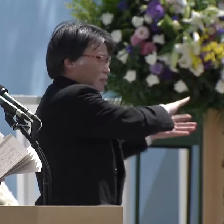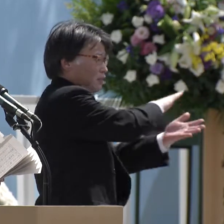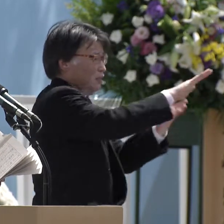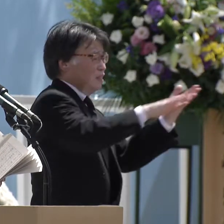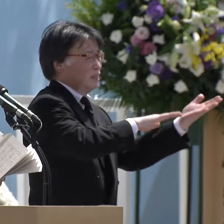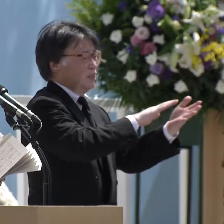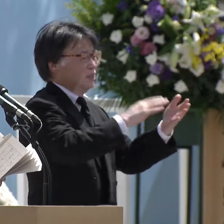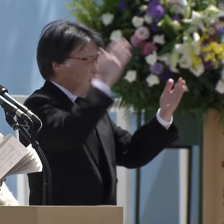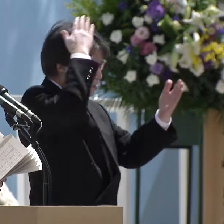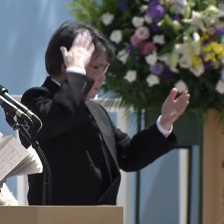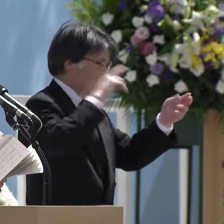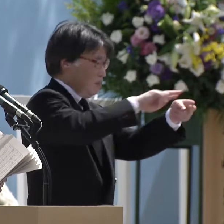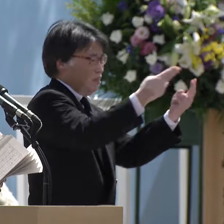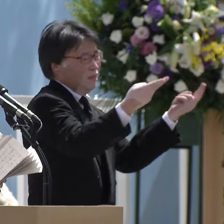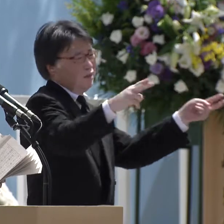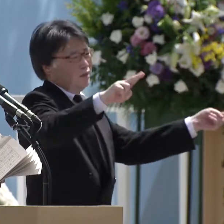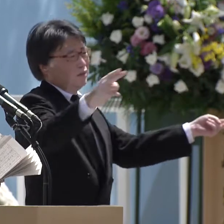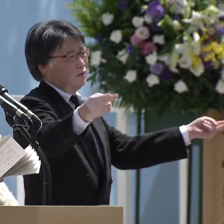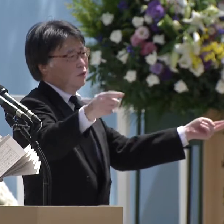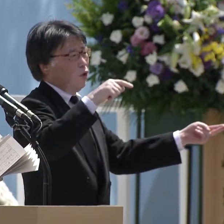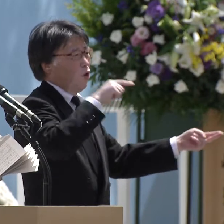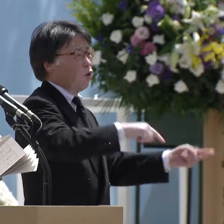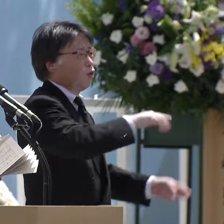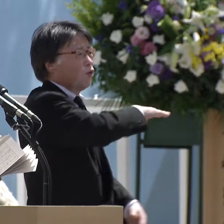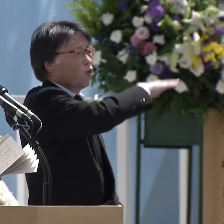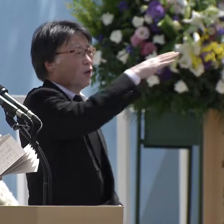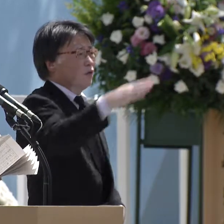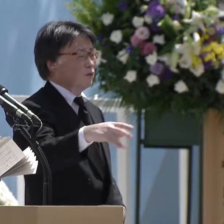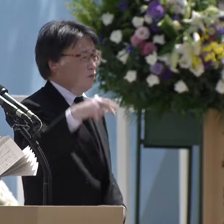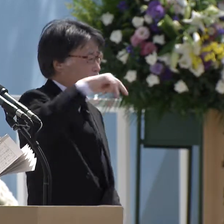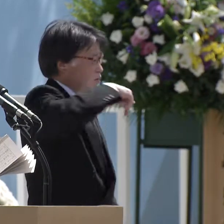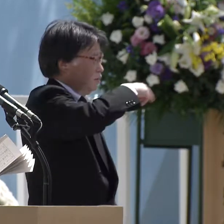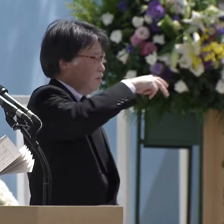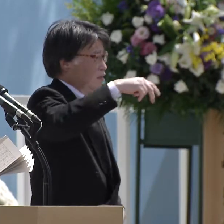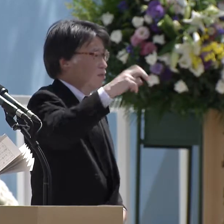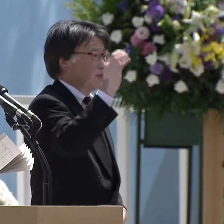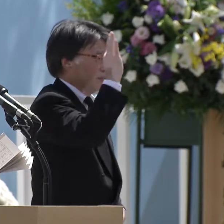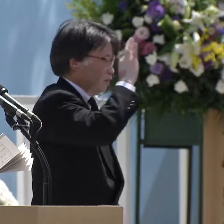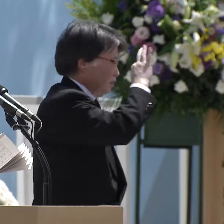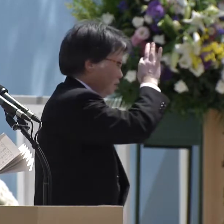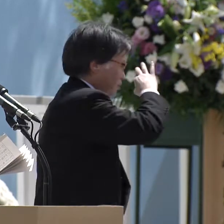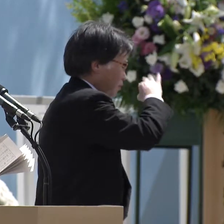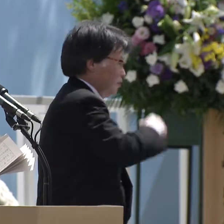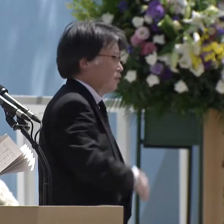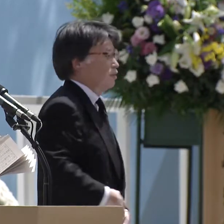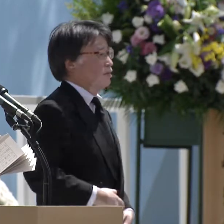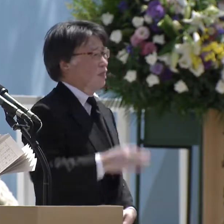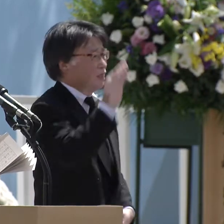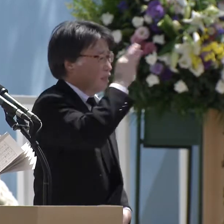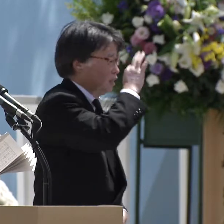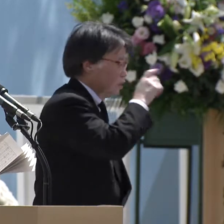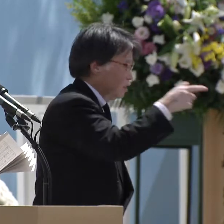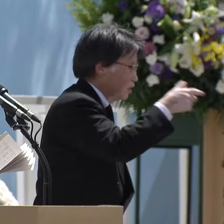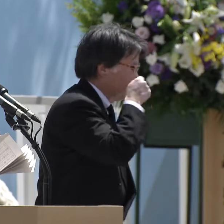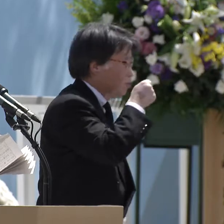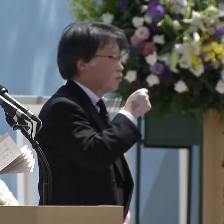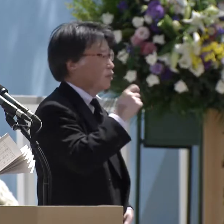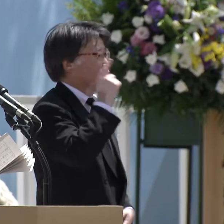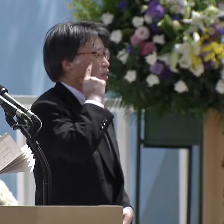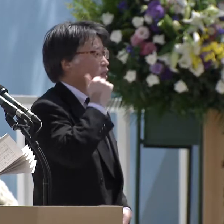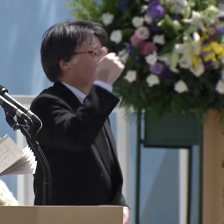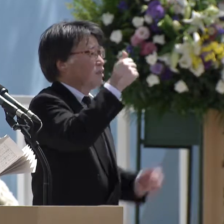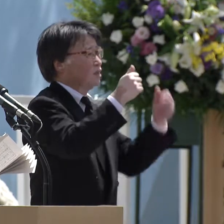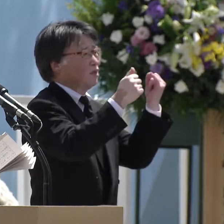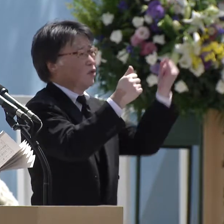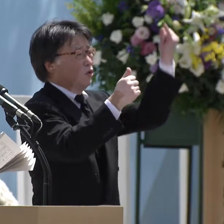黒焦げの死体が散乱するこの丘の上を歩き回っていました。探し当てた父方のおばの家